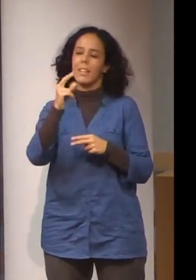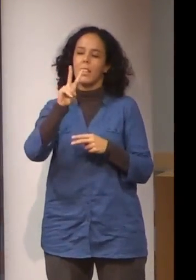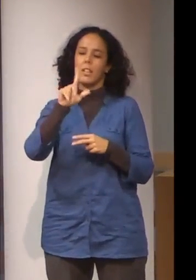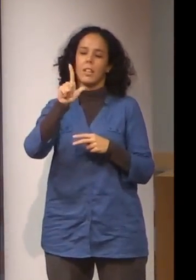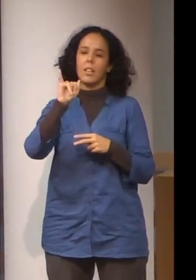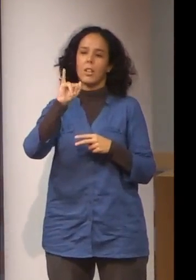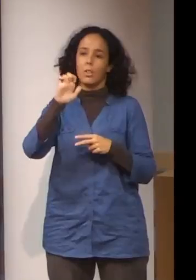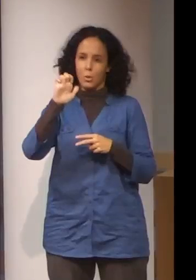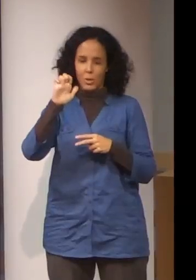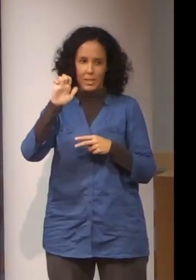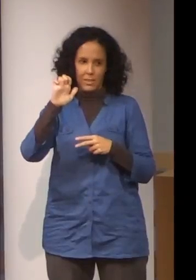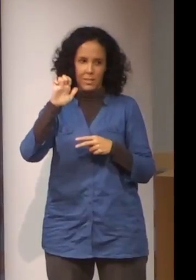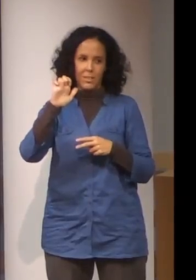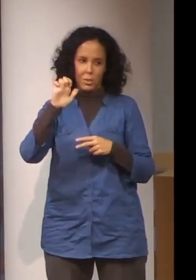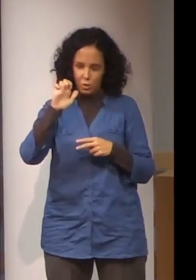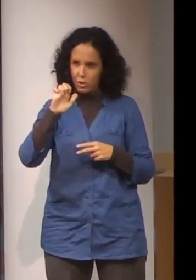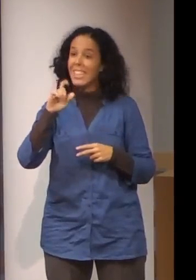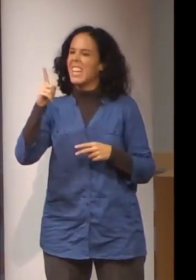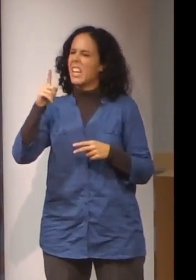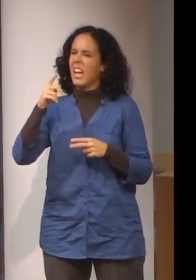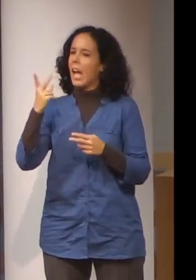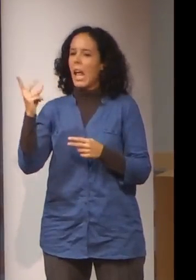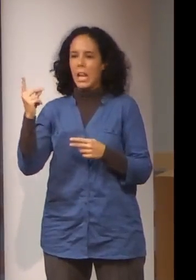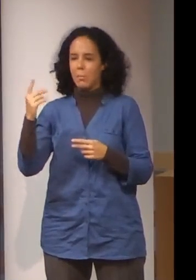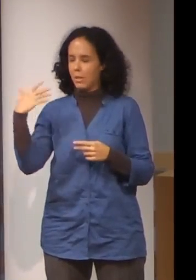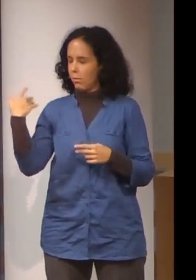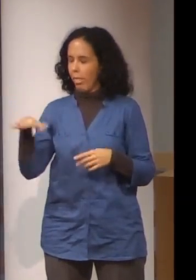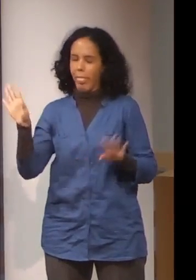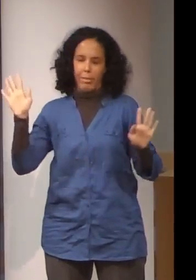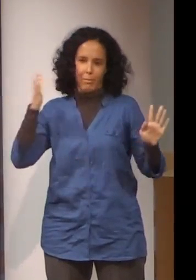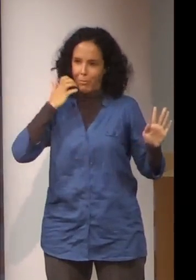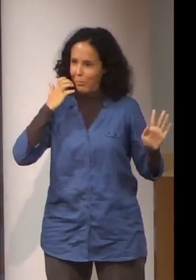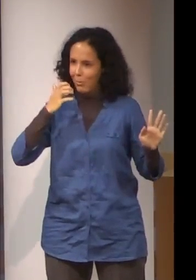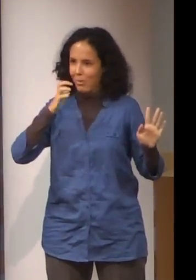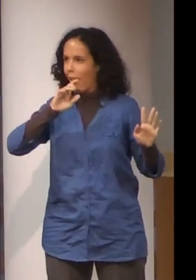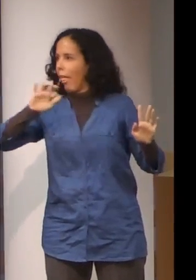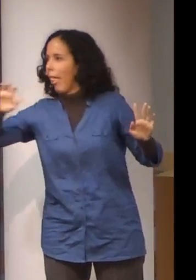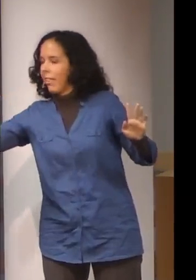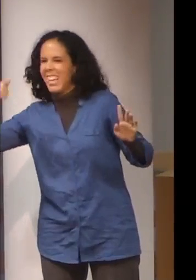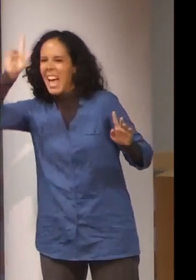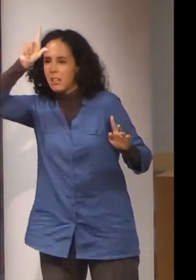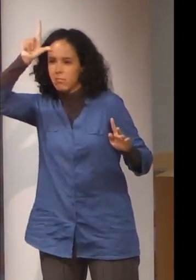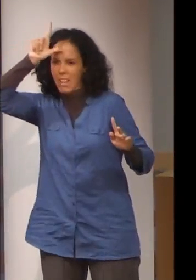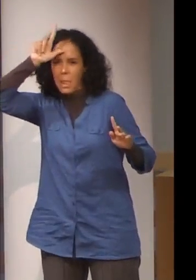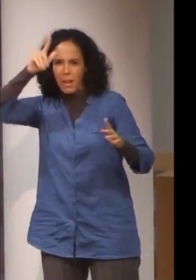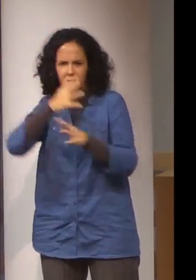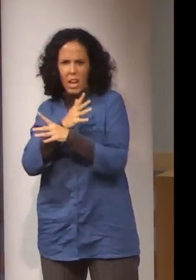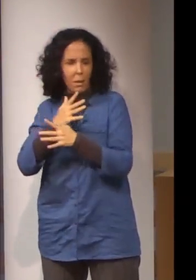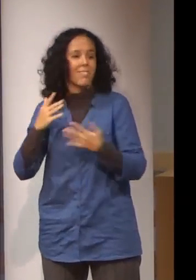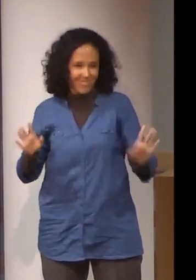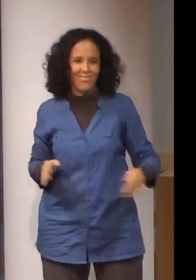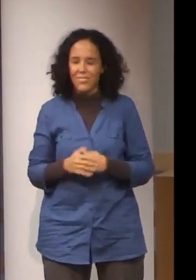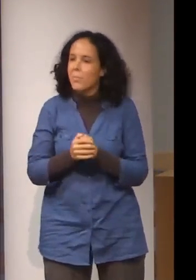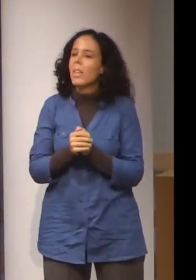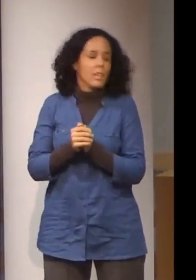Otro profesor, Julie, el apellido es complicadísimo, casi que no lo vamos a decir, es alemán,